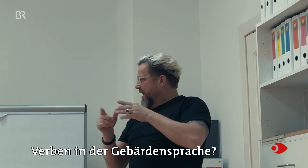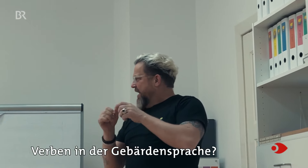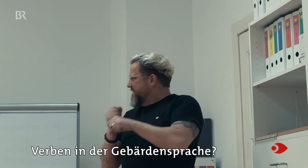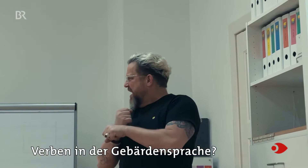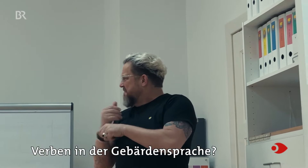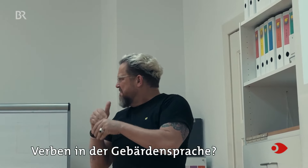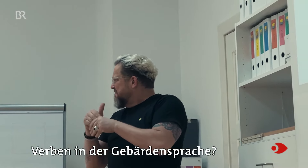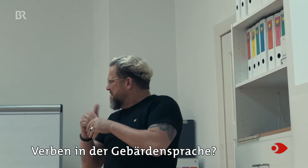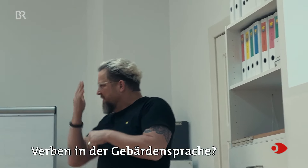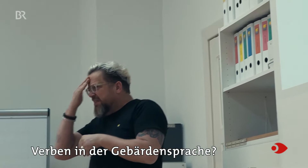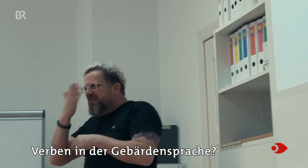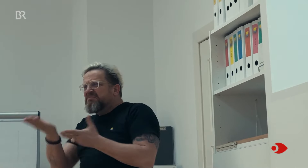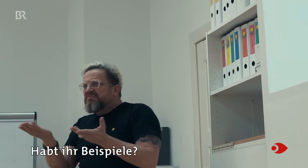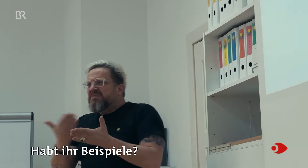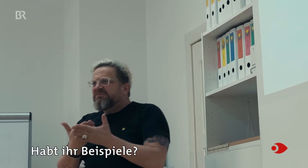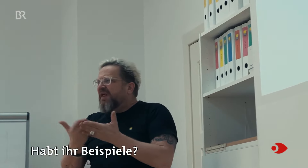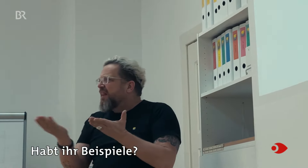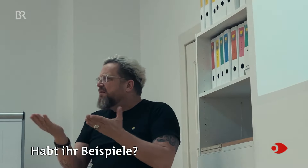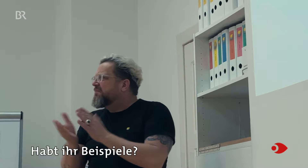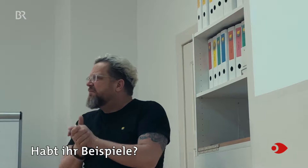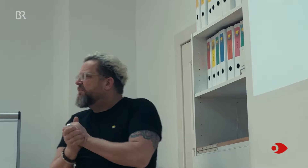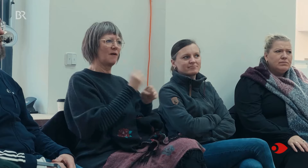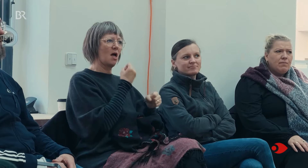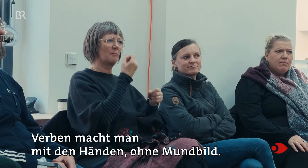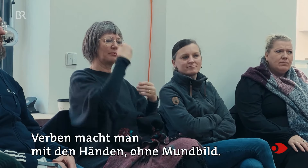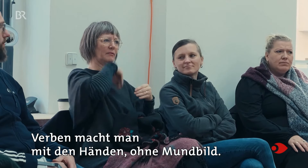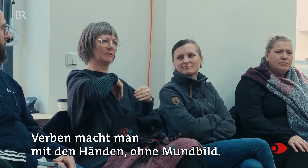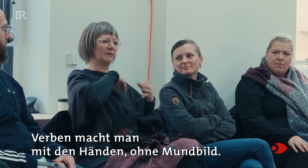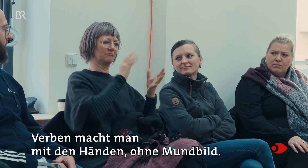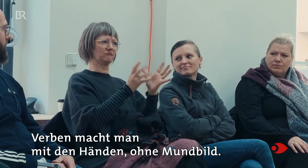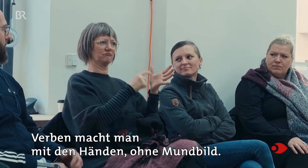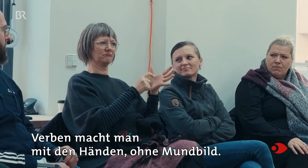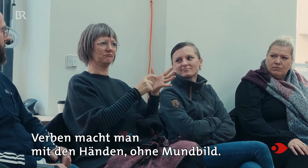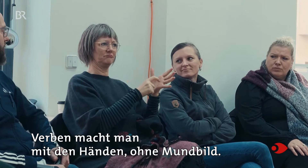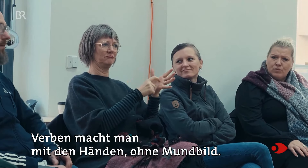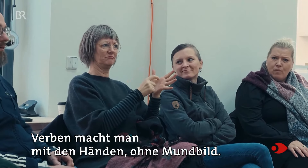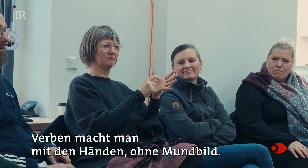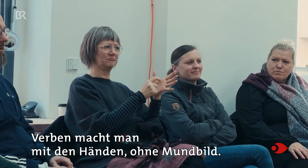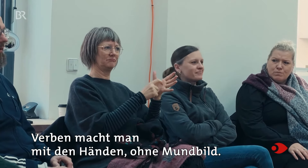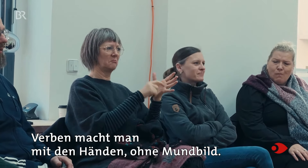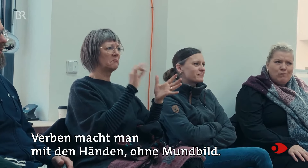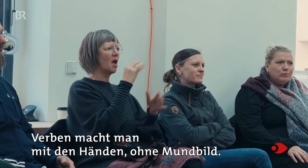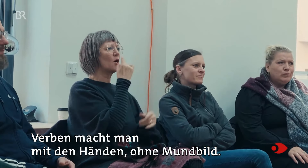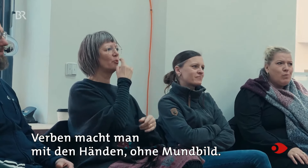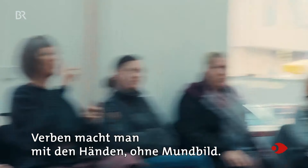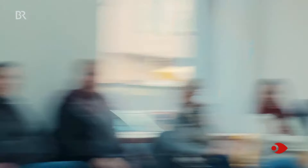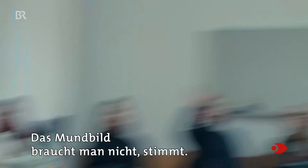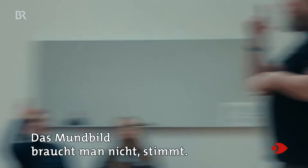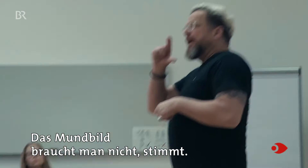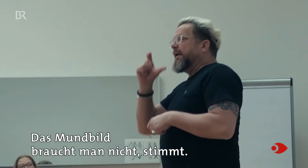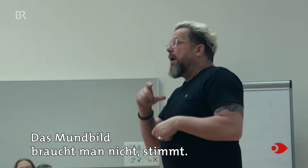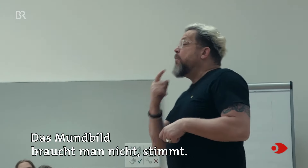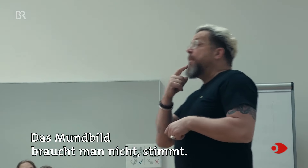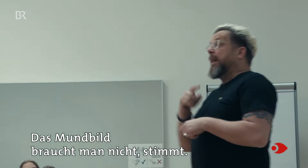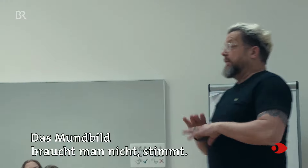Verben in der Gebärdensprache? Habt ihr Beispiele? Verben macht man mit den Händen, ohne Mundbild. Das Mundbild braucht man